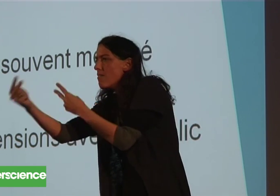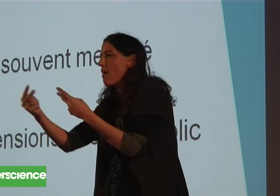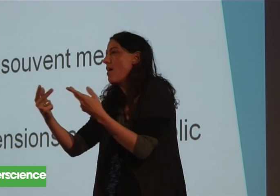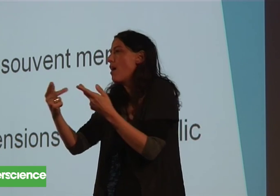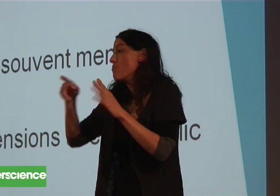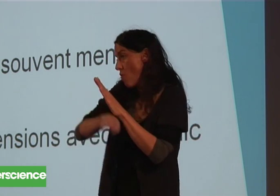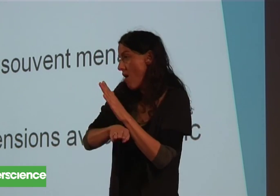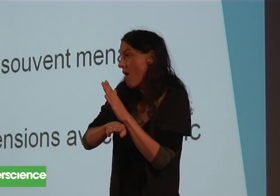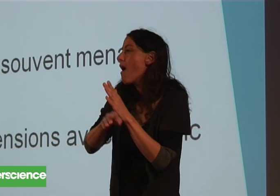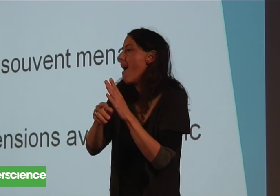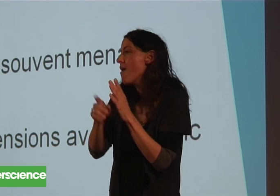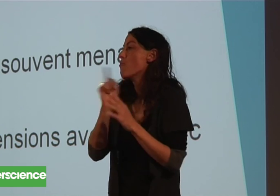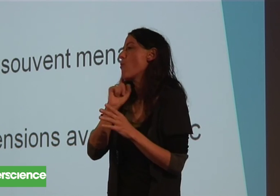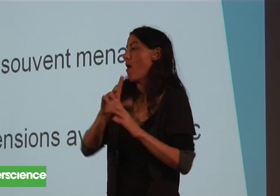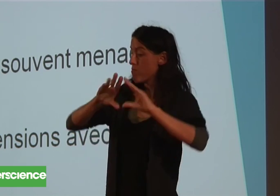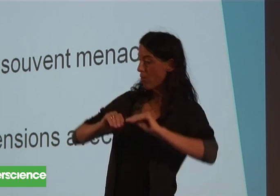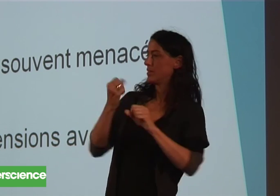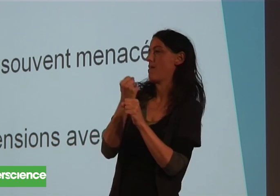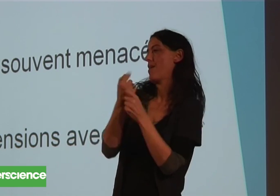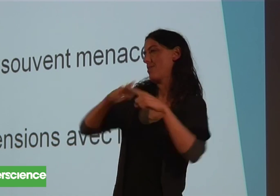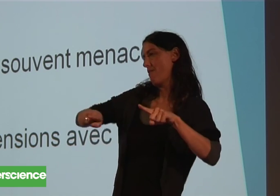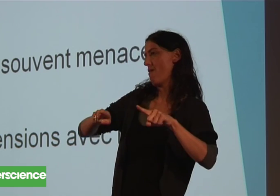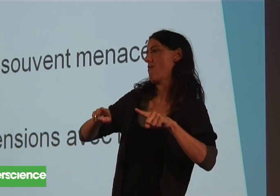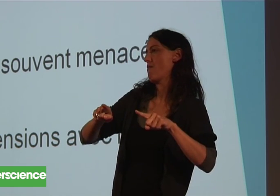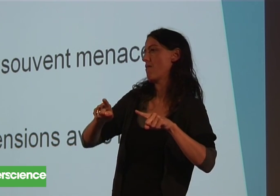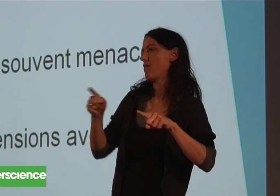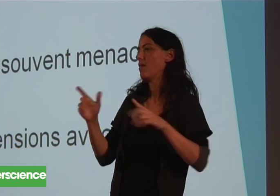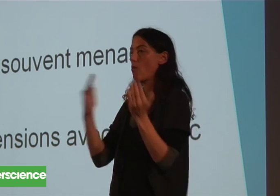comparaison avec la population générale. On a vu que dans le BSSM, les